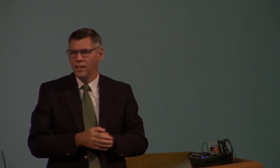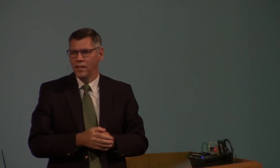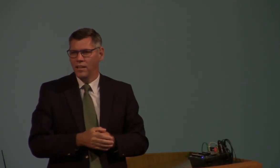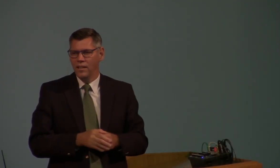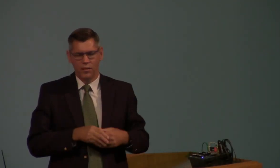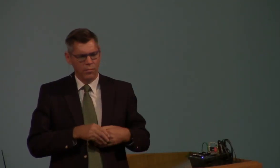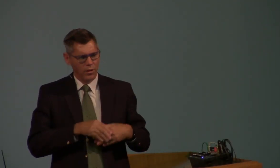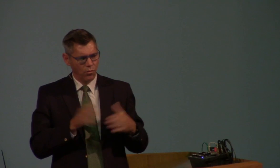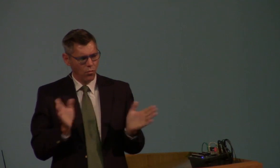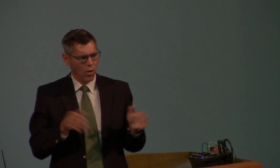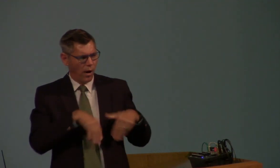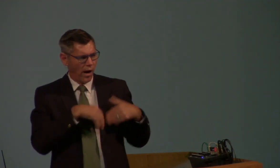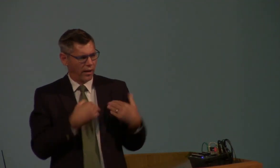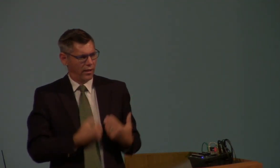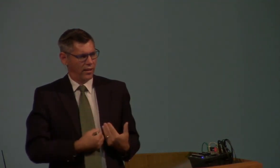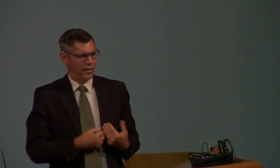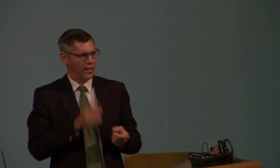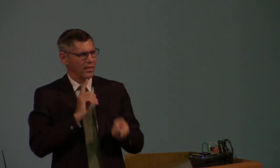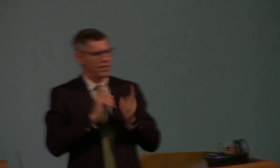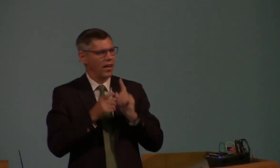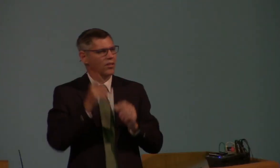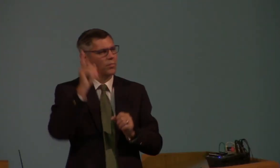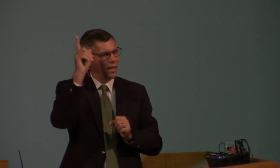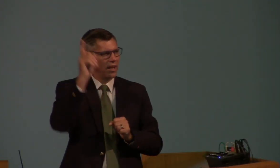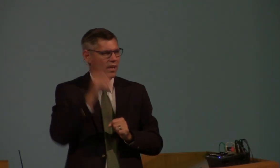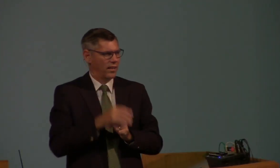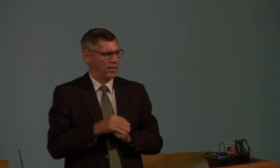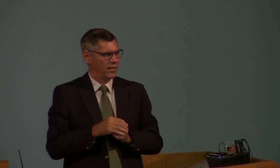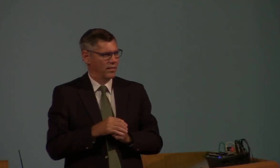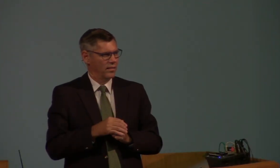En met oop hart te gesels met die Here.